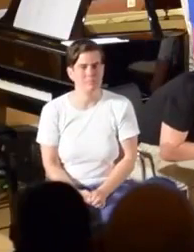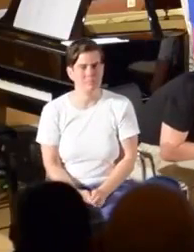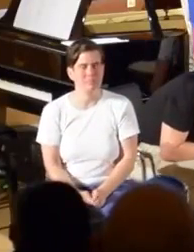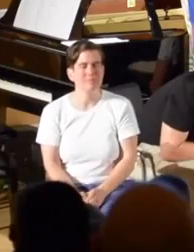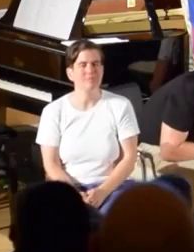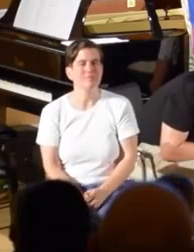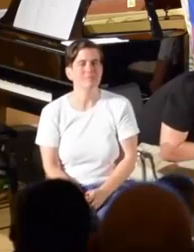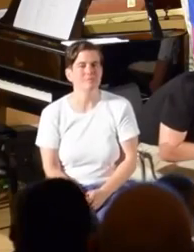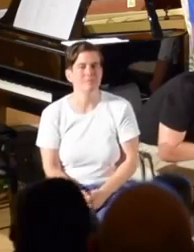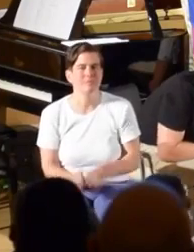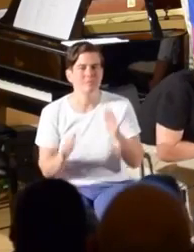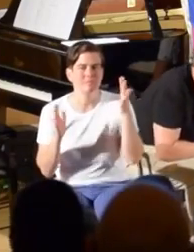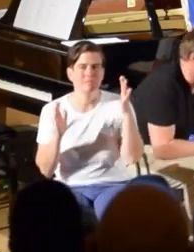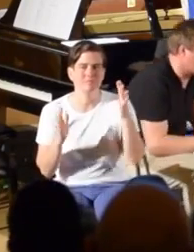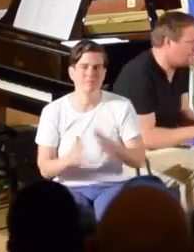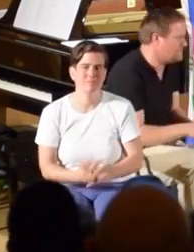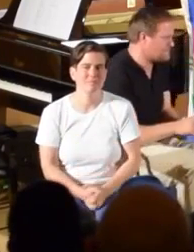Dank.